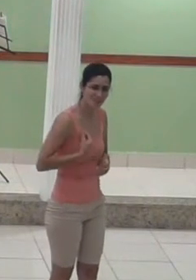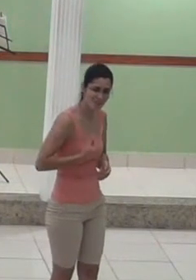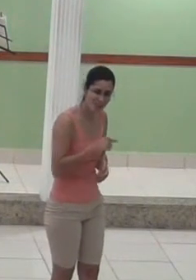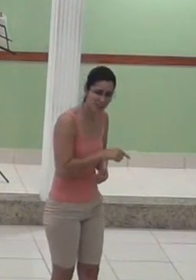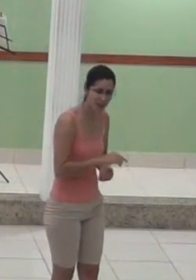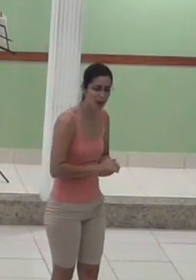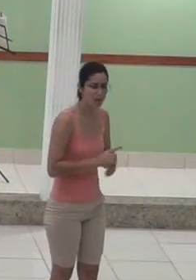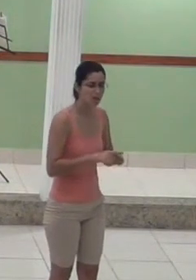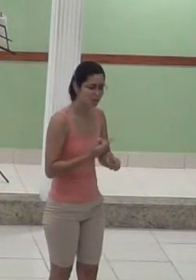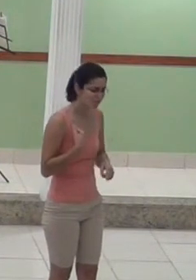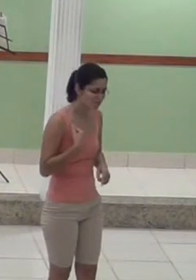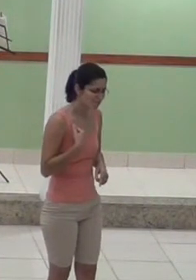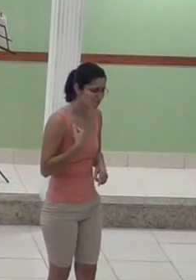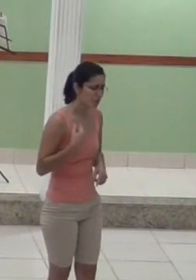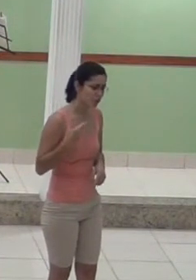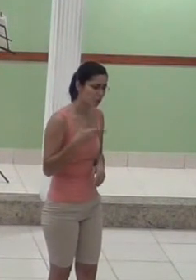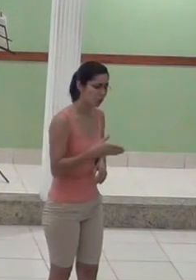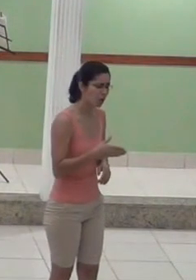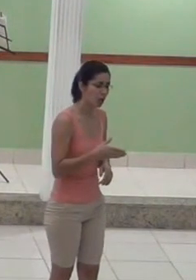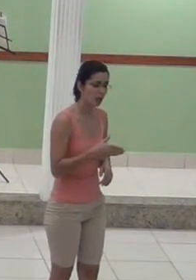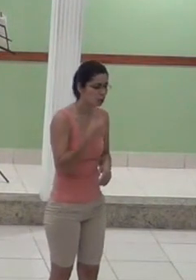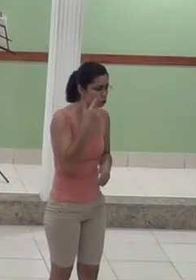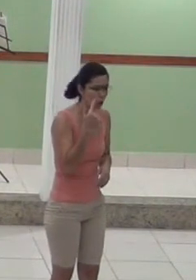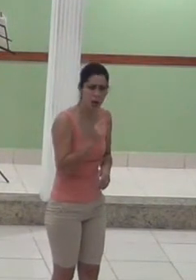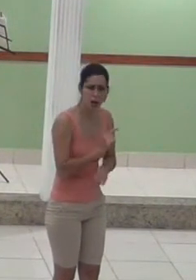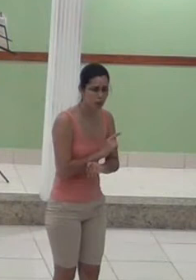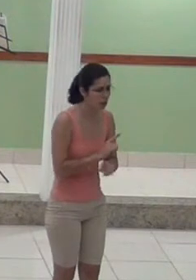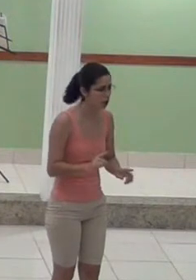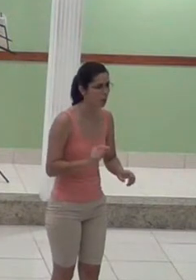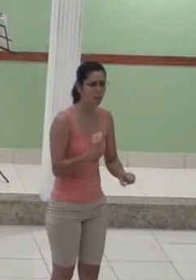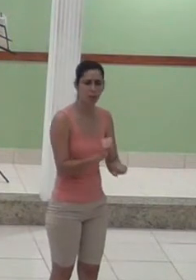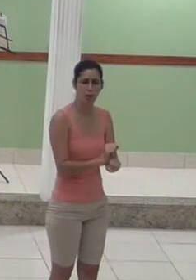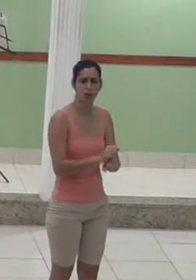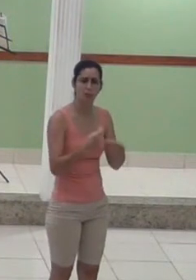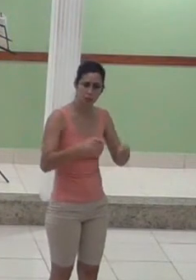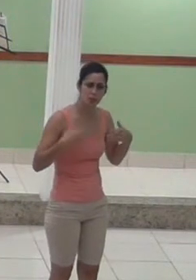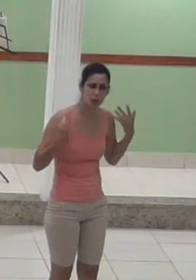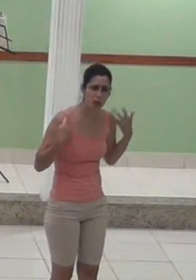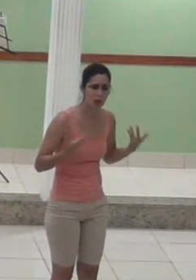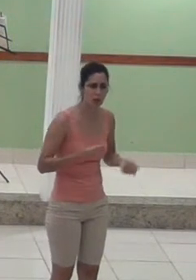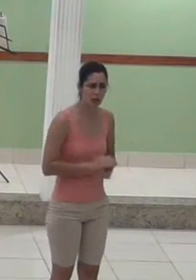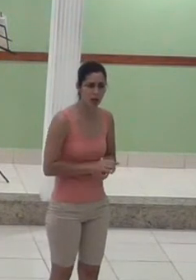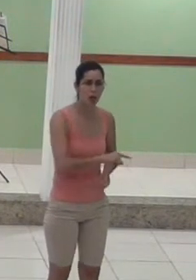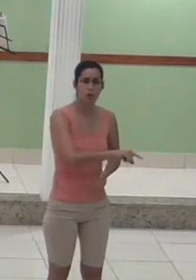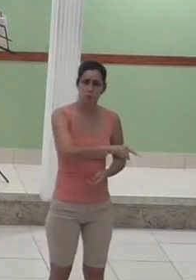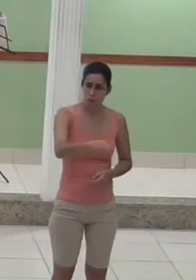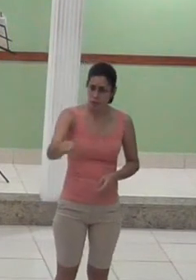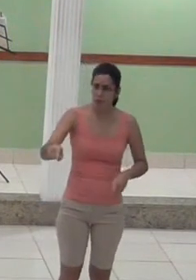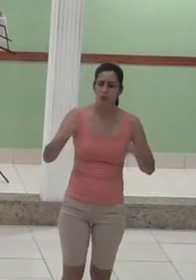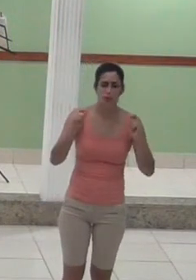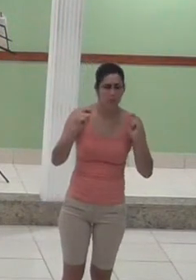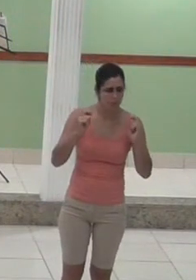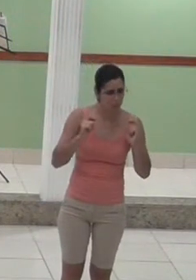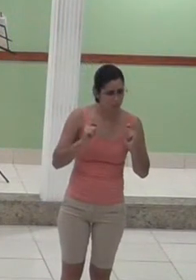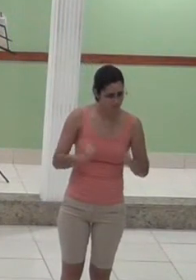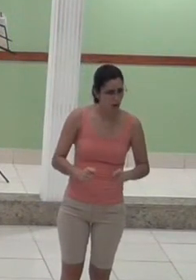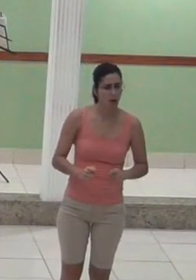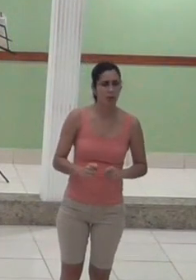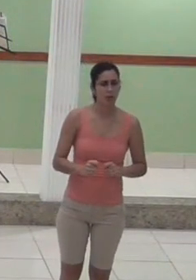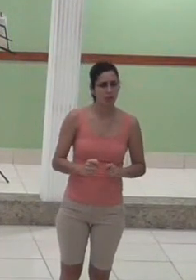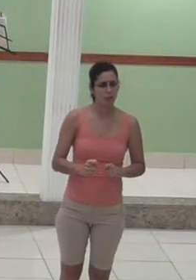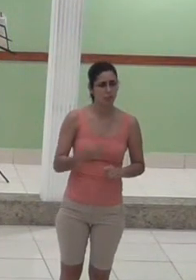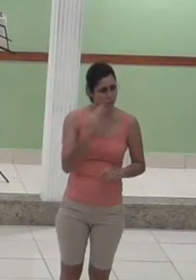eu não posso esmorecer. Irmãos, contem comigo. Eu quero ser útil